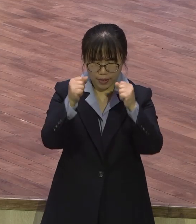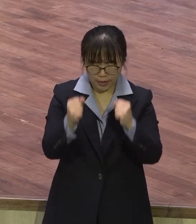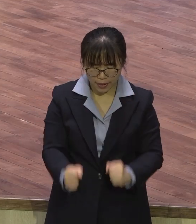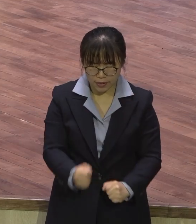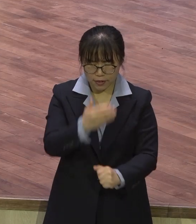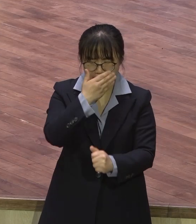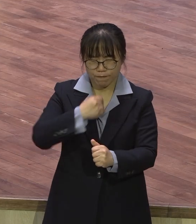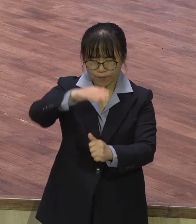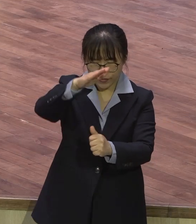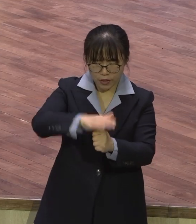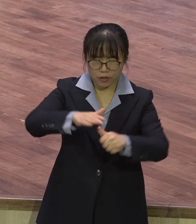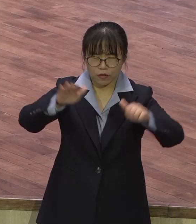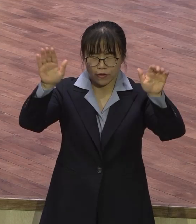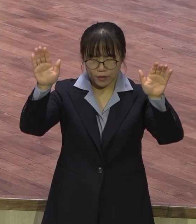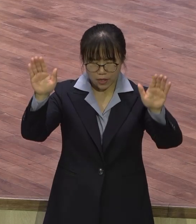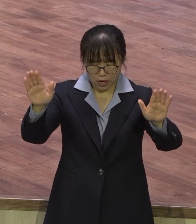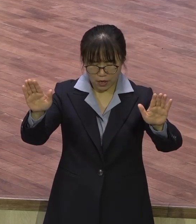아멘